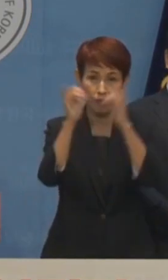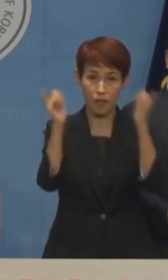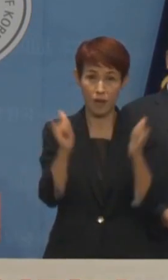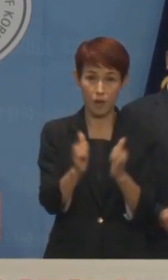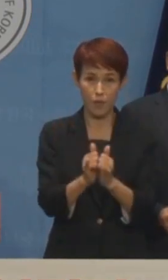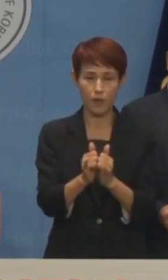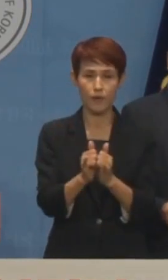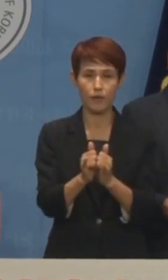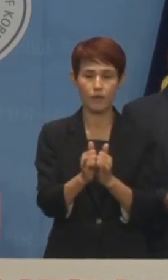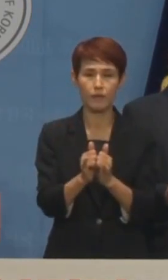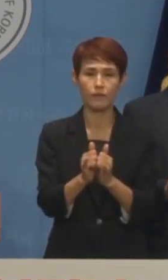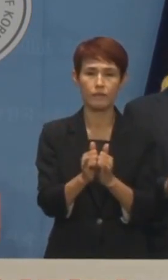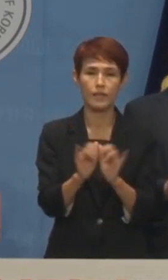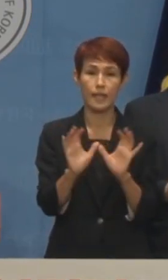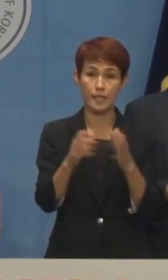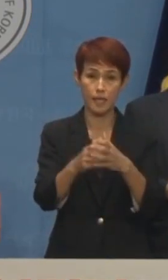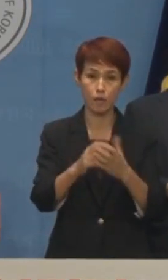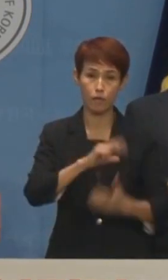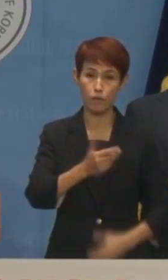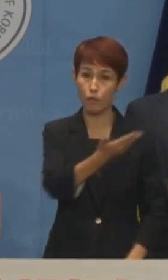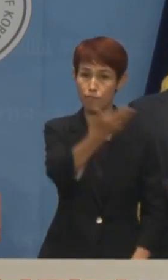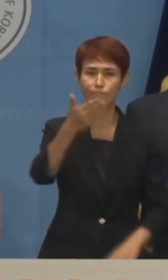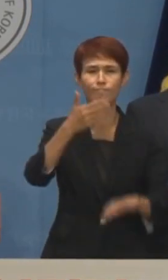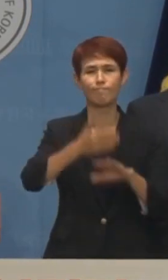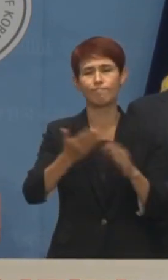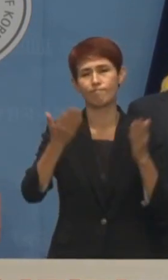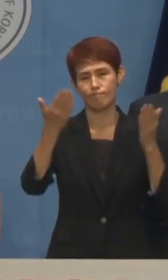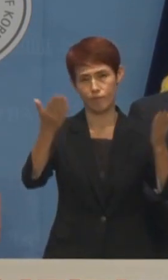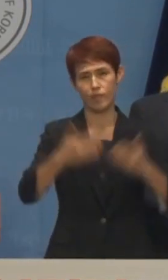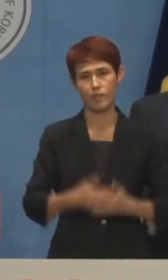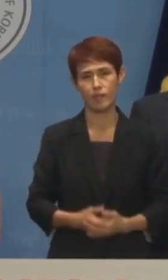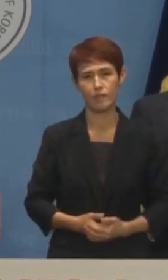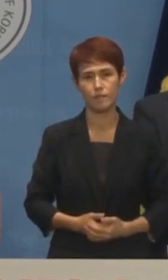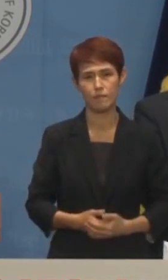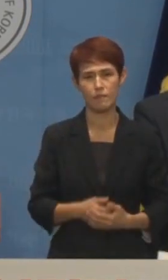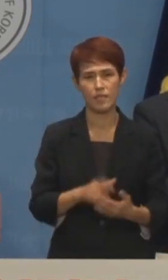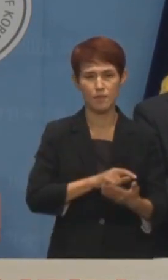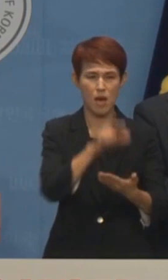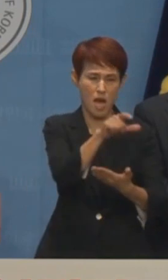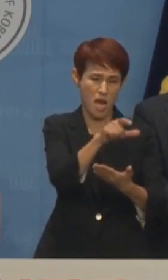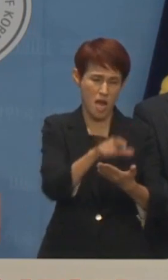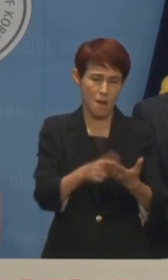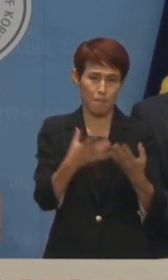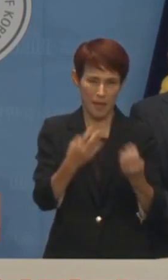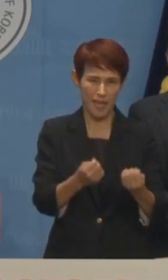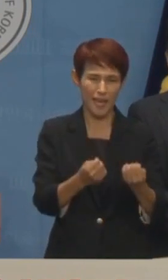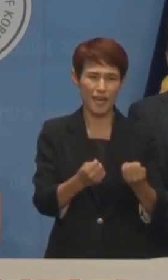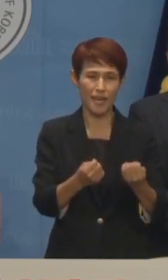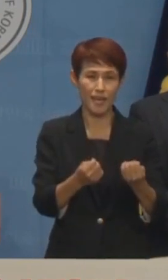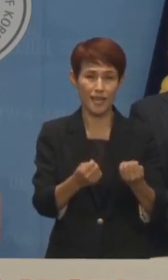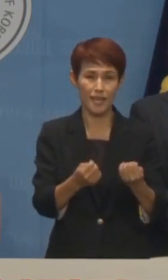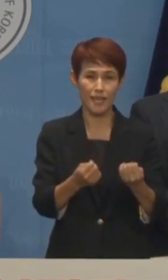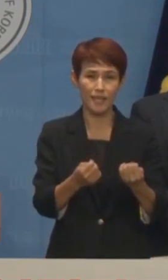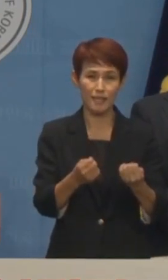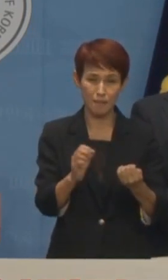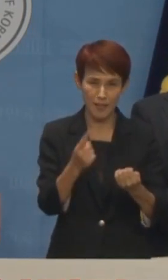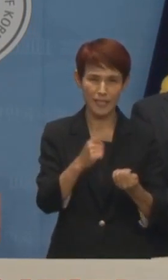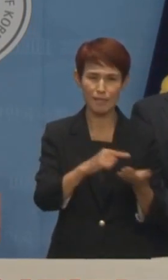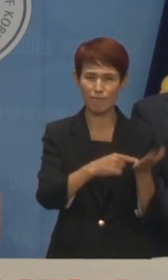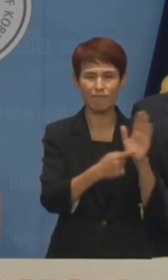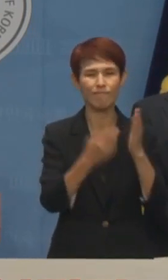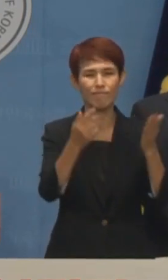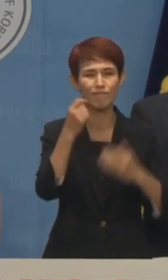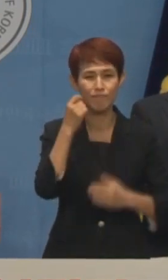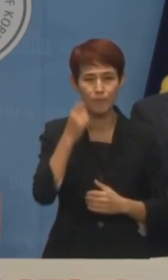노동단체, 국회의원 여러분 감사드립니다. 연명자가 너무 많으므로 호명은 생략하고 참석하신 분들 위주로